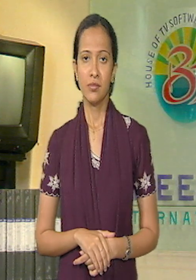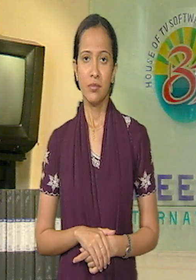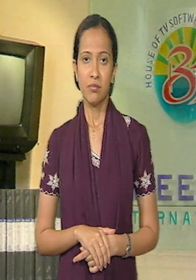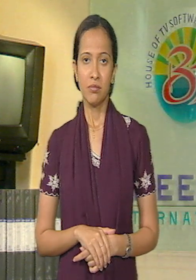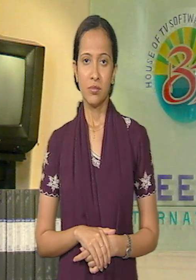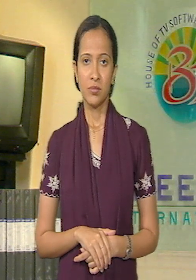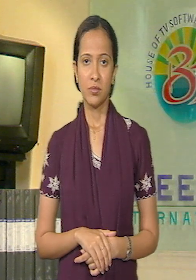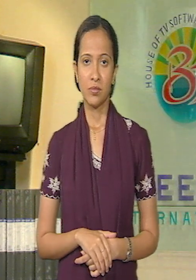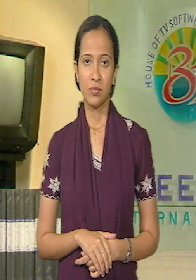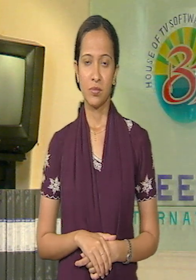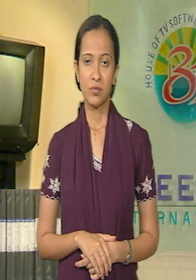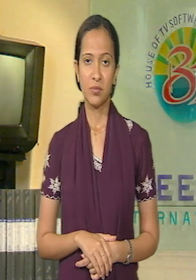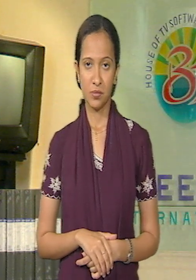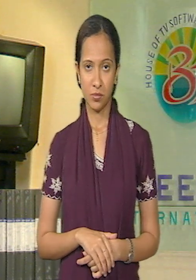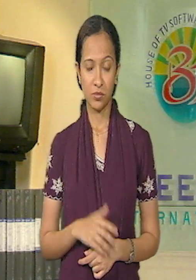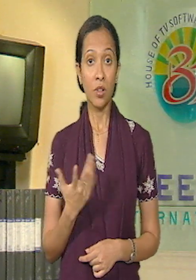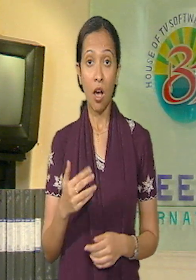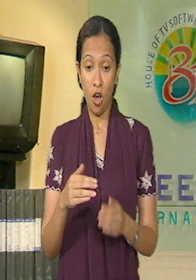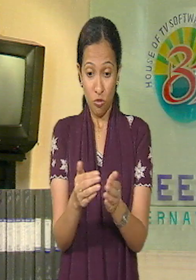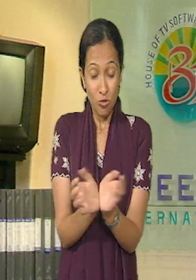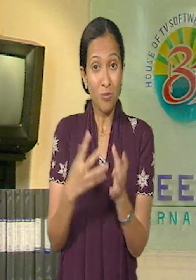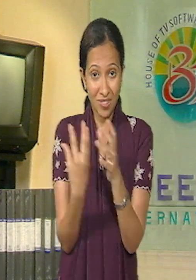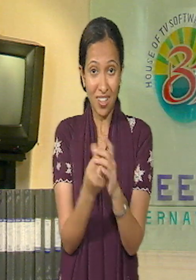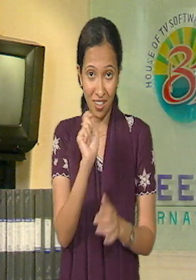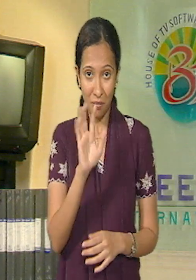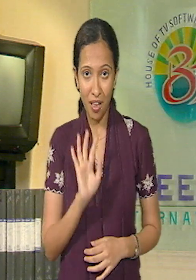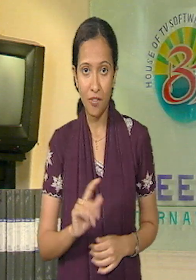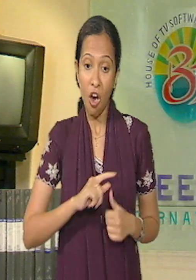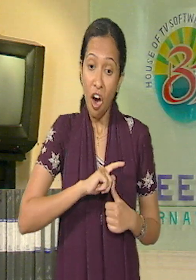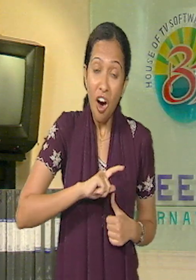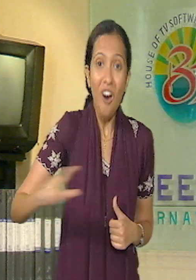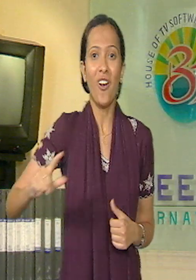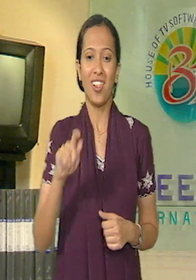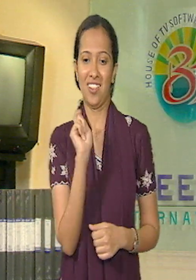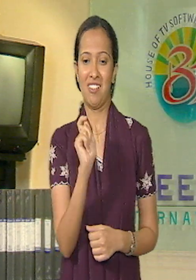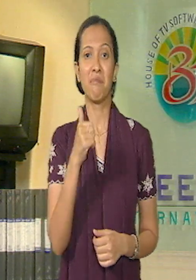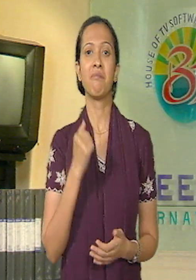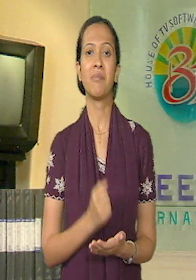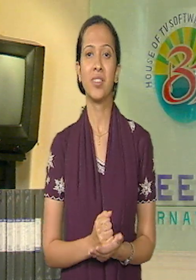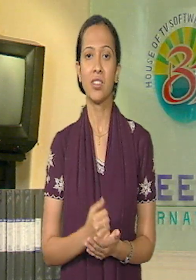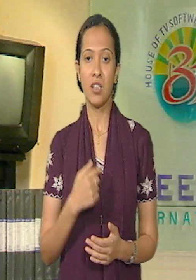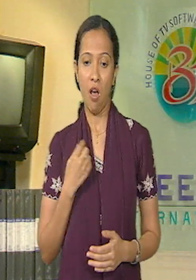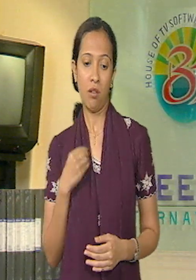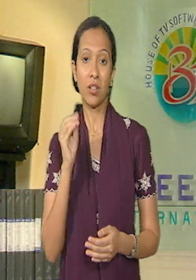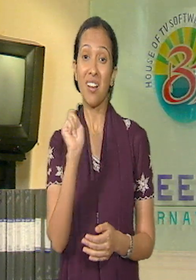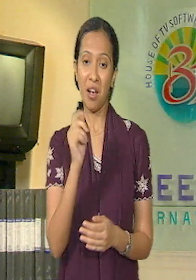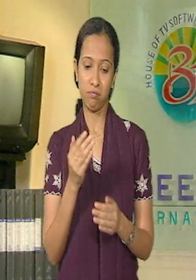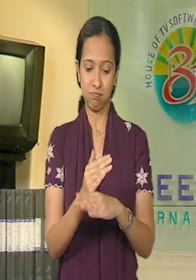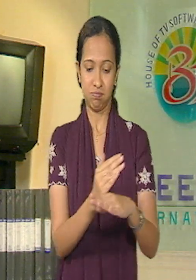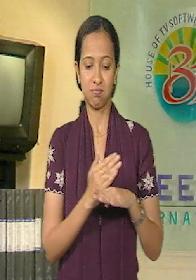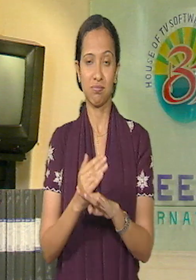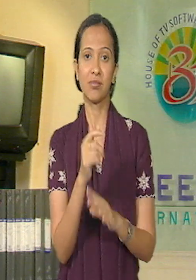दोस्तों, क्योंकि जब कोई सामूहिक कार्य होता है तो उसमें हर एक को अपनी अपना योगदान देना